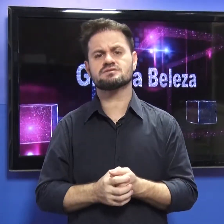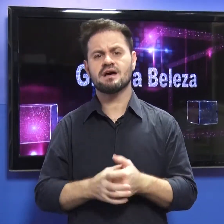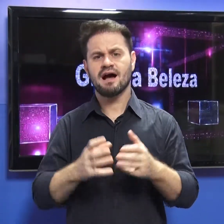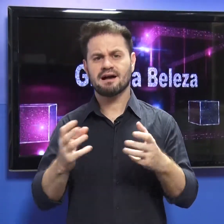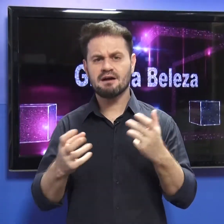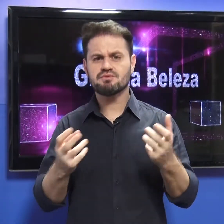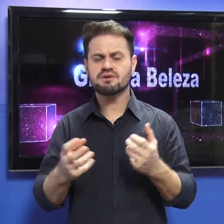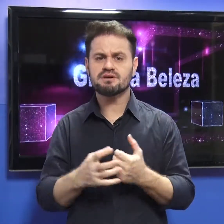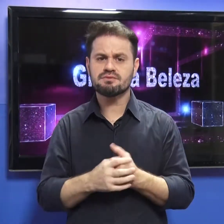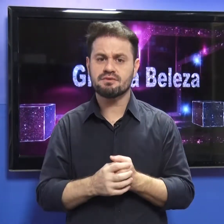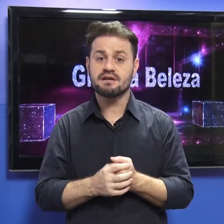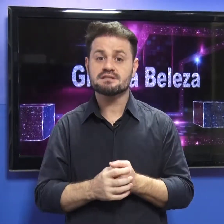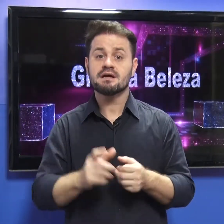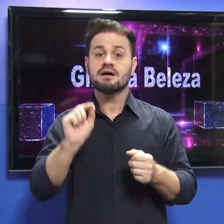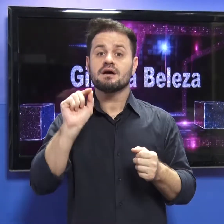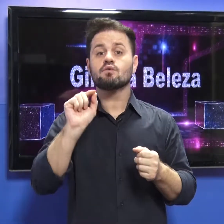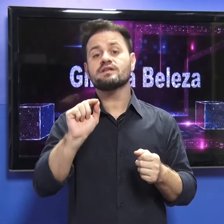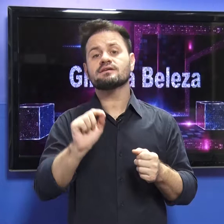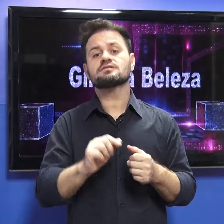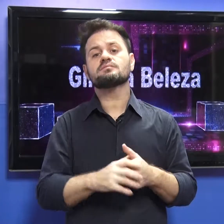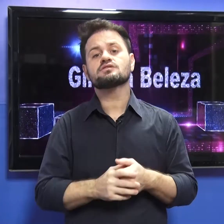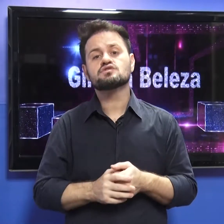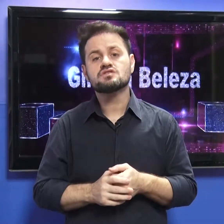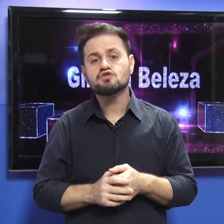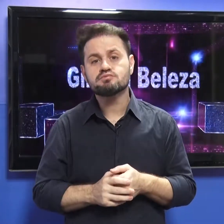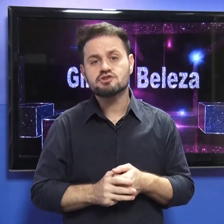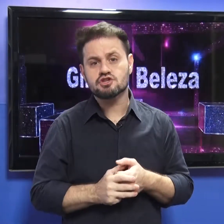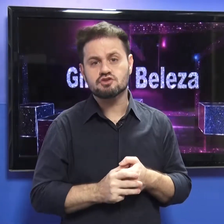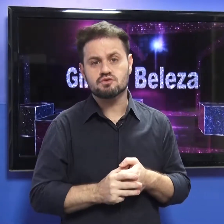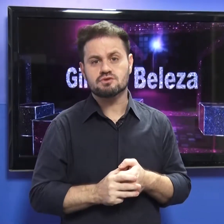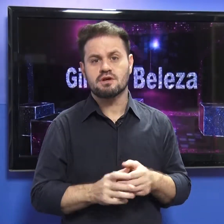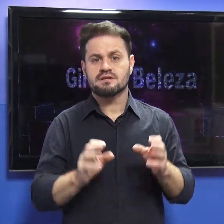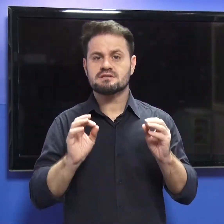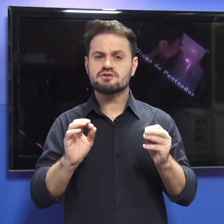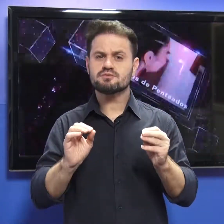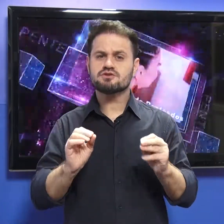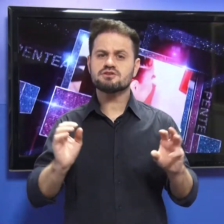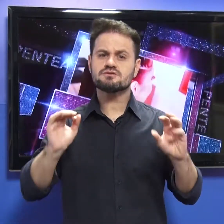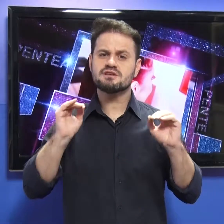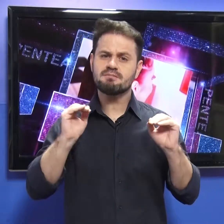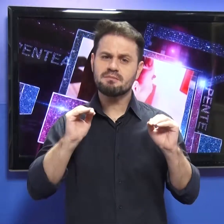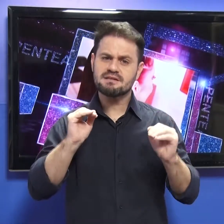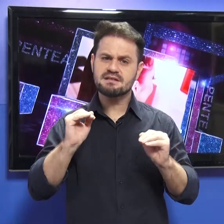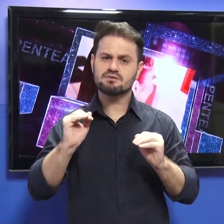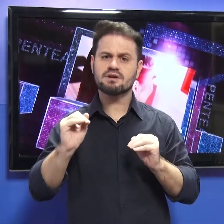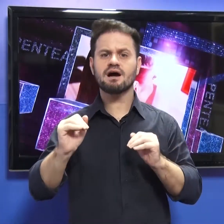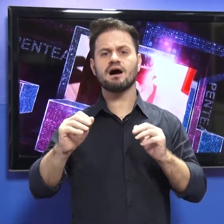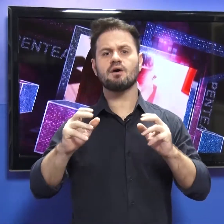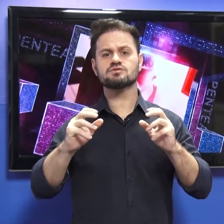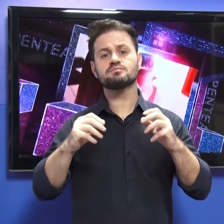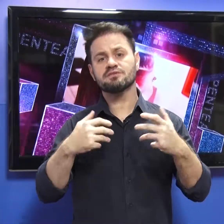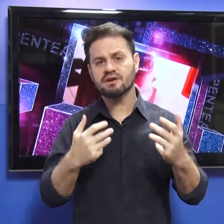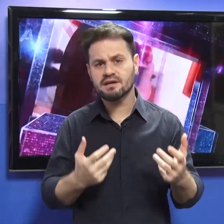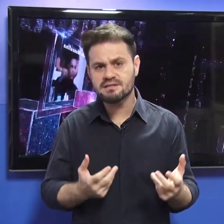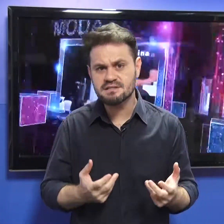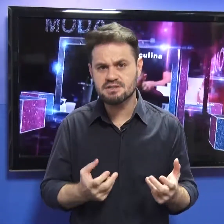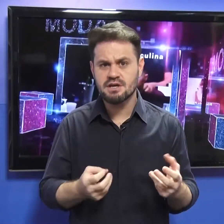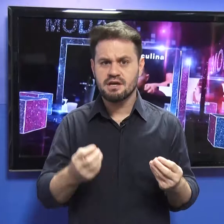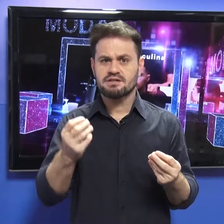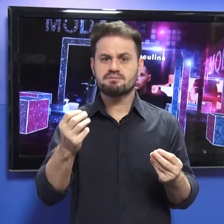acabam ficando feias cuidado também nos cílios postiços cílios postiços sempre mais natural de preferência de